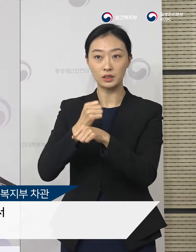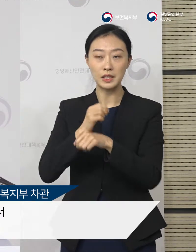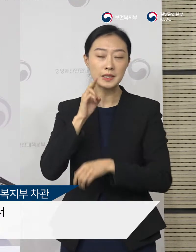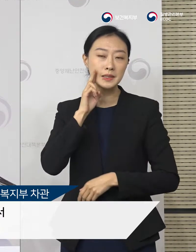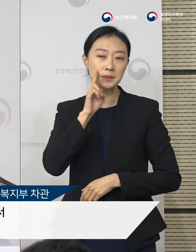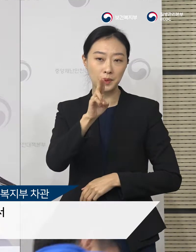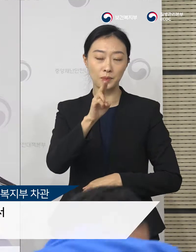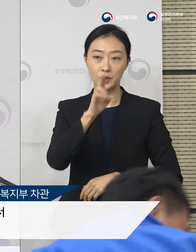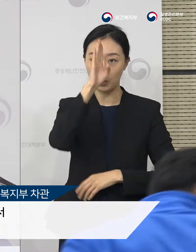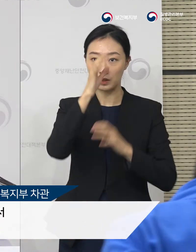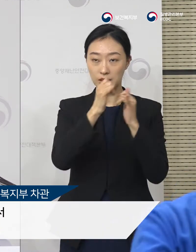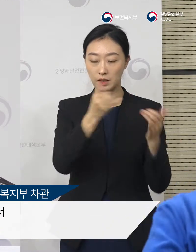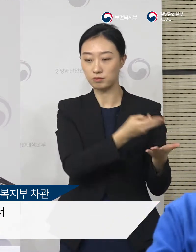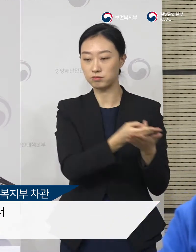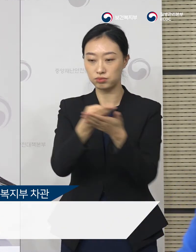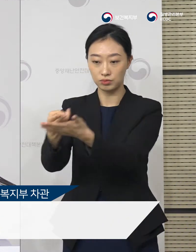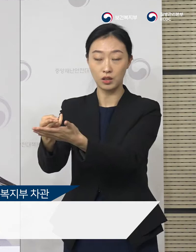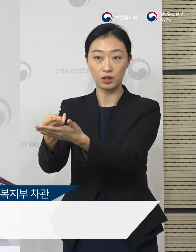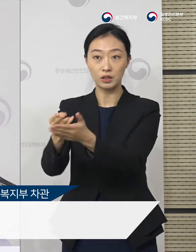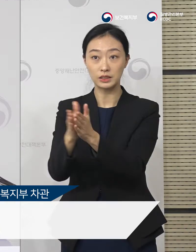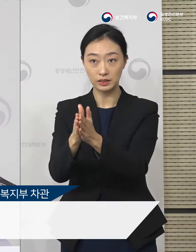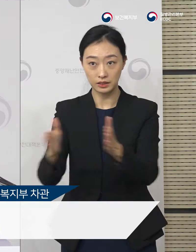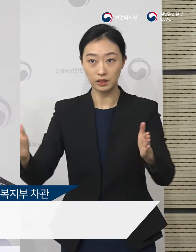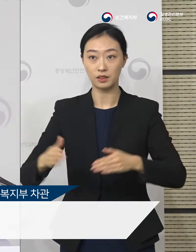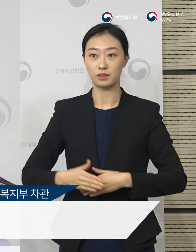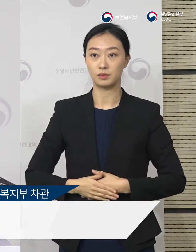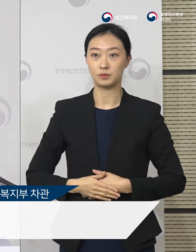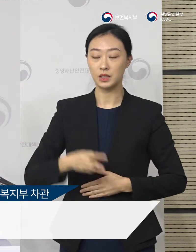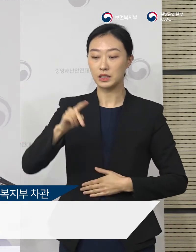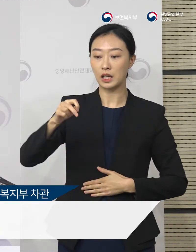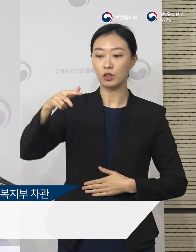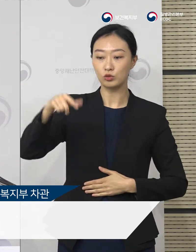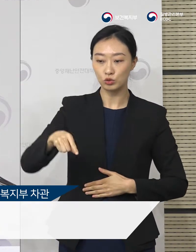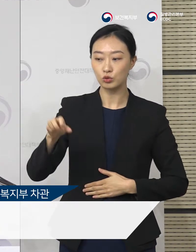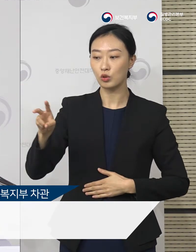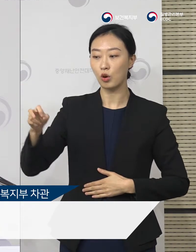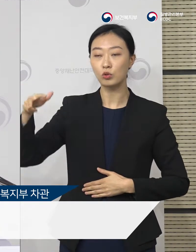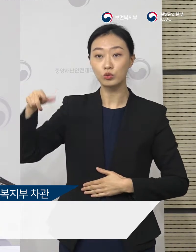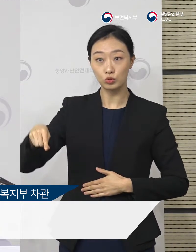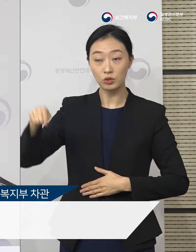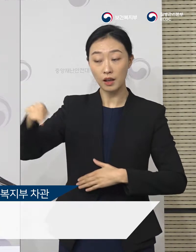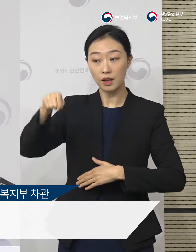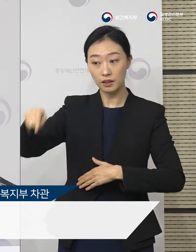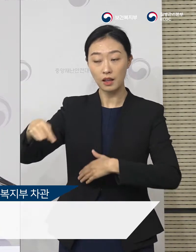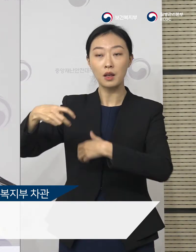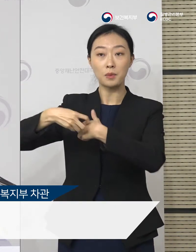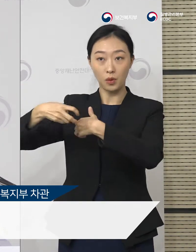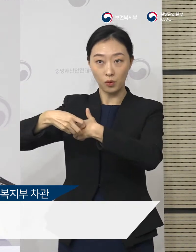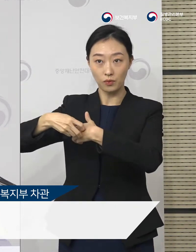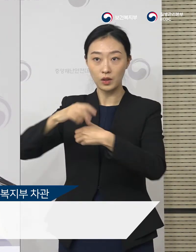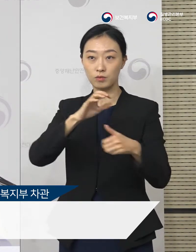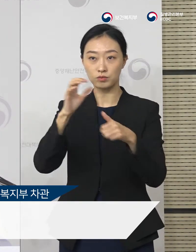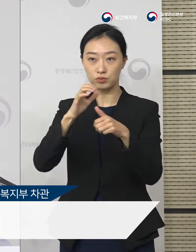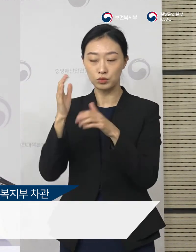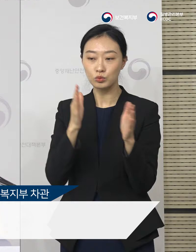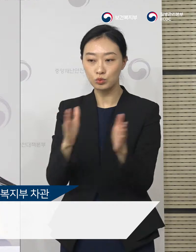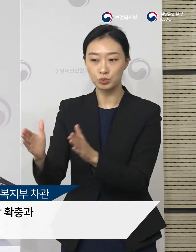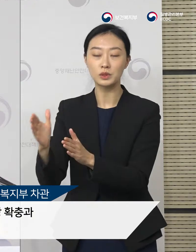중등도의 환자를 받기 시작하였고 상주와 영주의 적십자병원도 환자를 받기 위한 준비를 진행하고